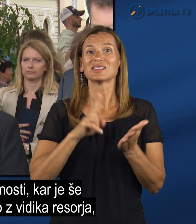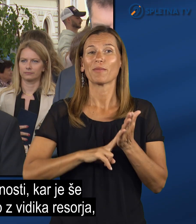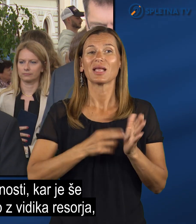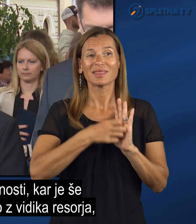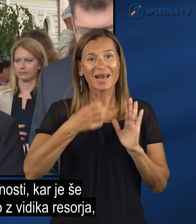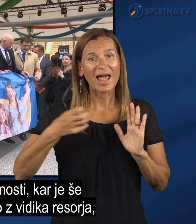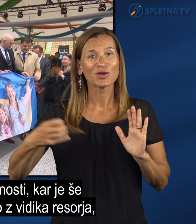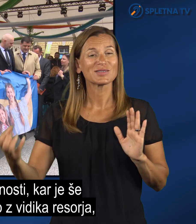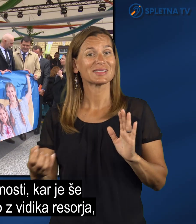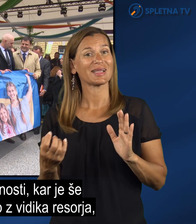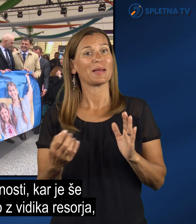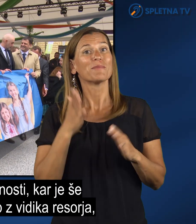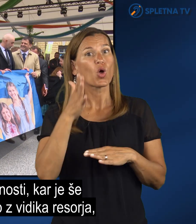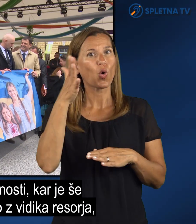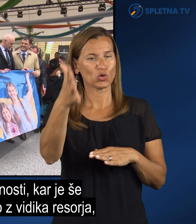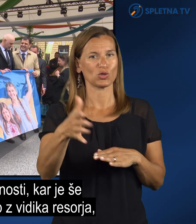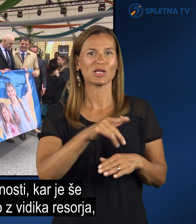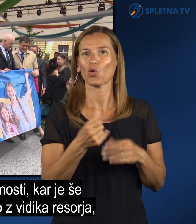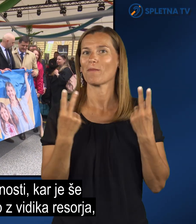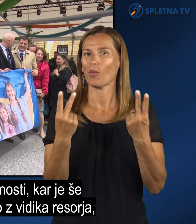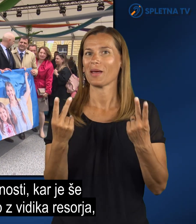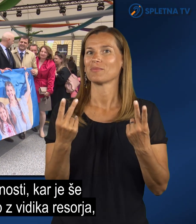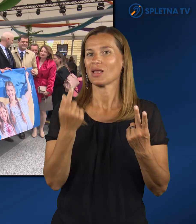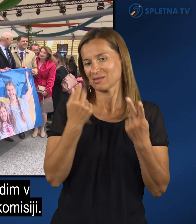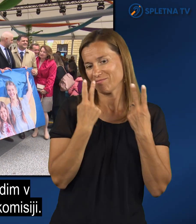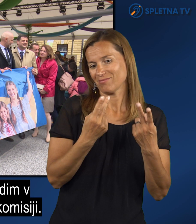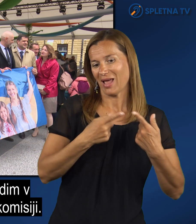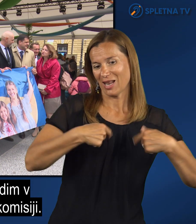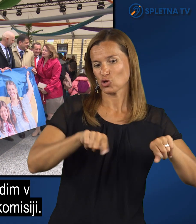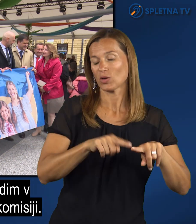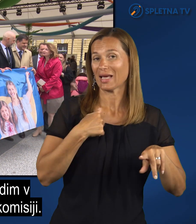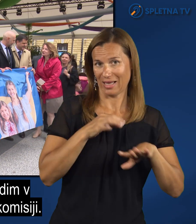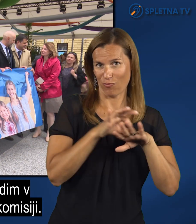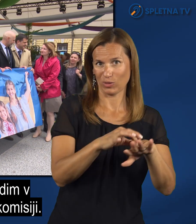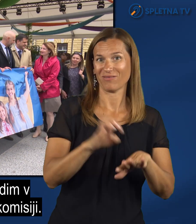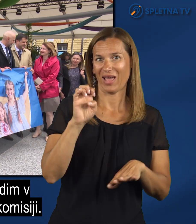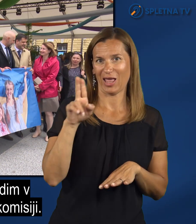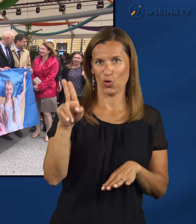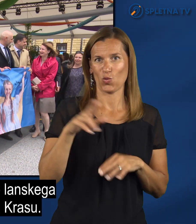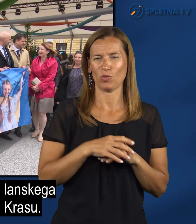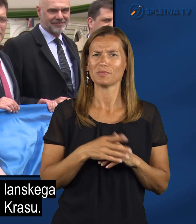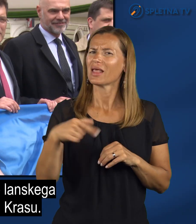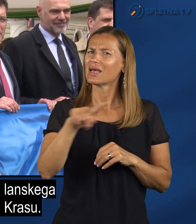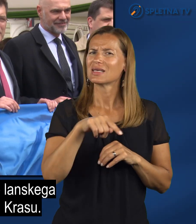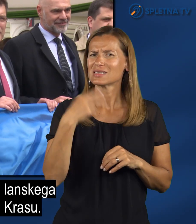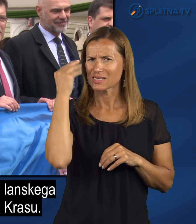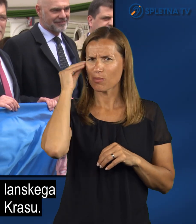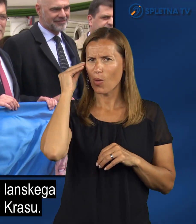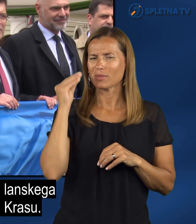trajnostne prihodnosti. Ta je še posebej pomembna z vidika resorja, ki ga vodim v Evropski komisiji. Spomnite